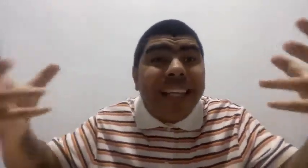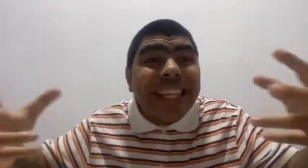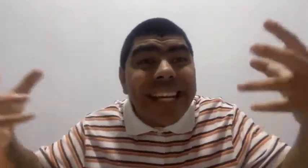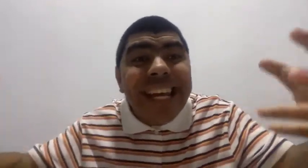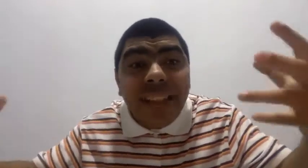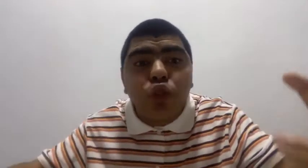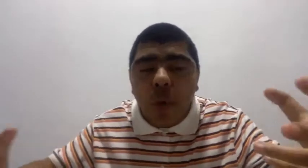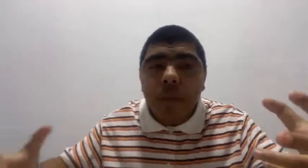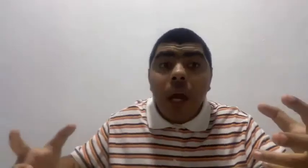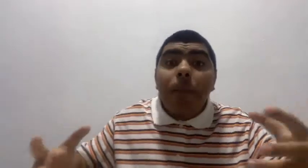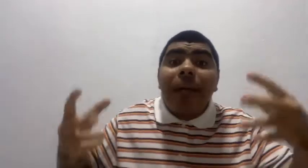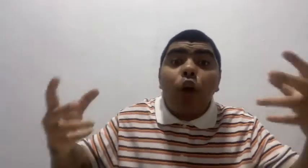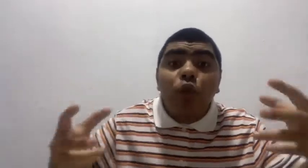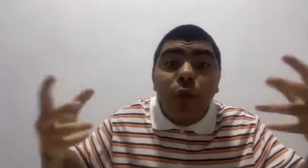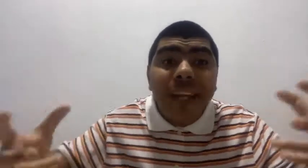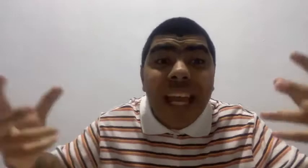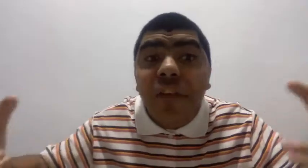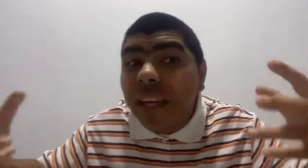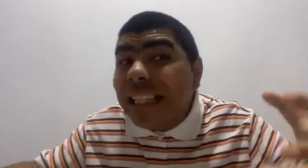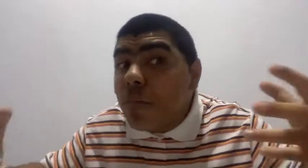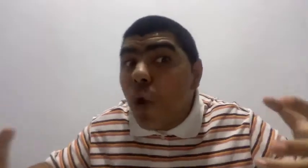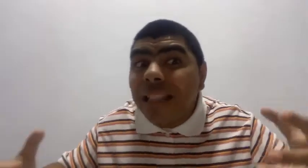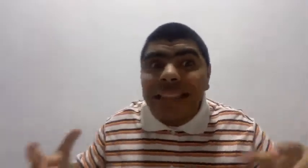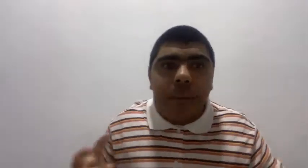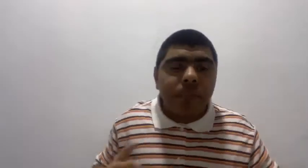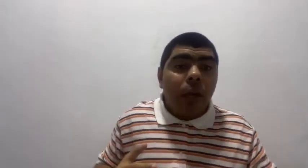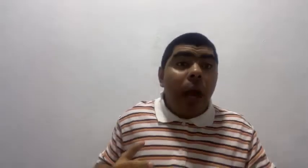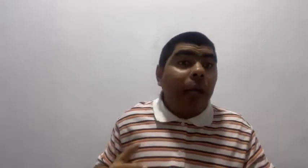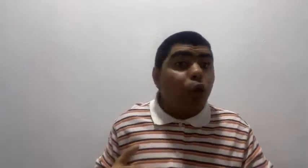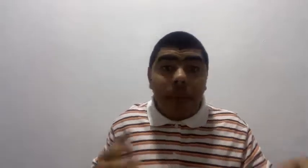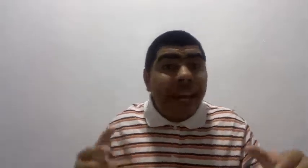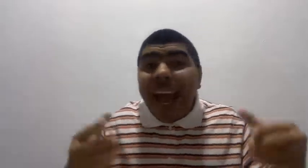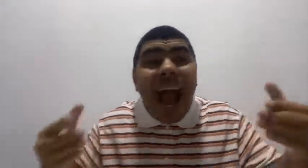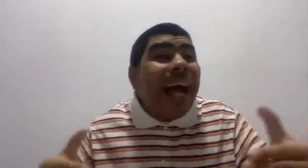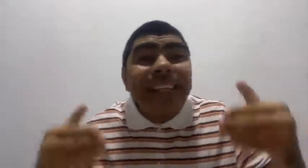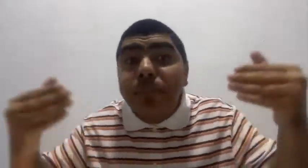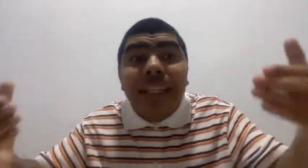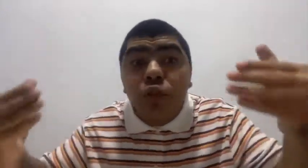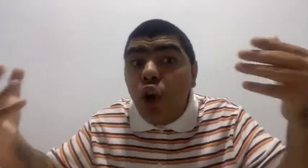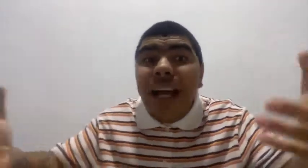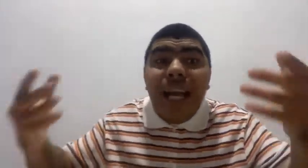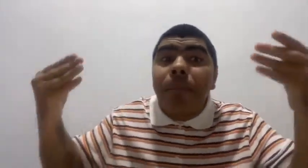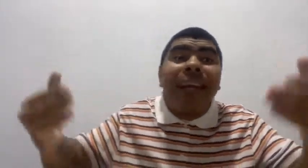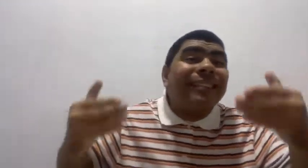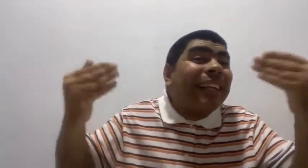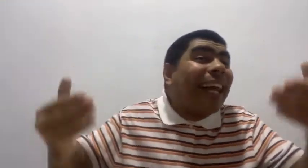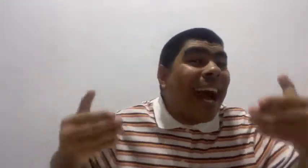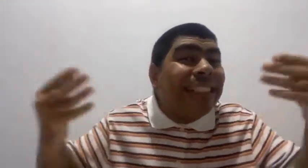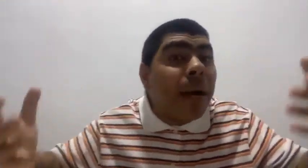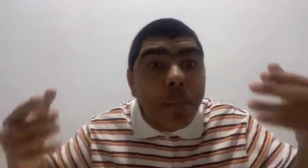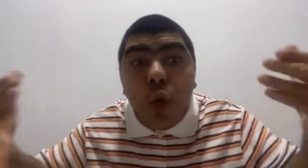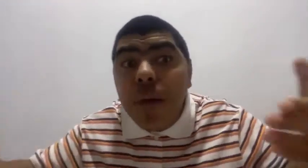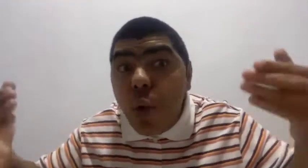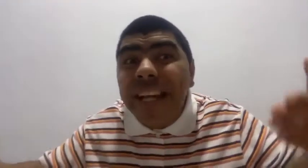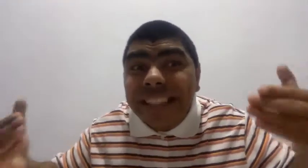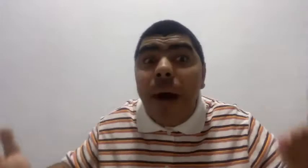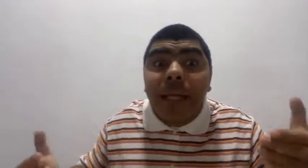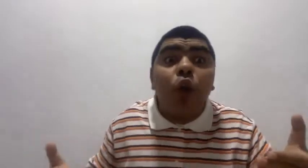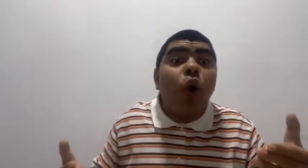parecen recto, pero su fin es fin de muerte. Aleluya, ve, hay personas que piensan que andan por el buen camino,